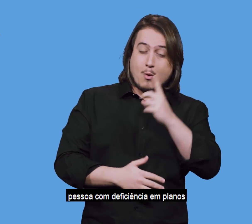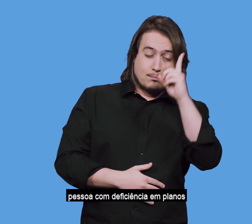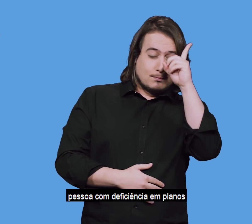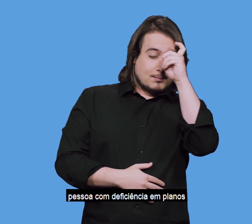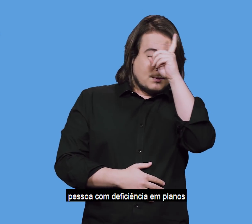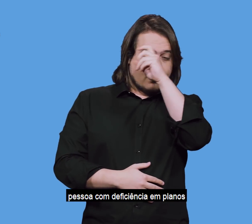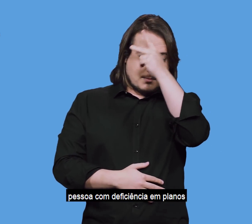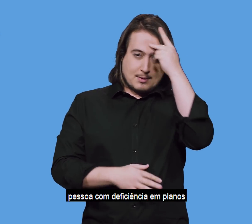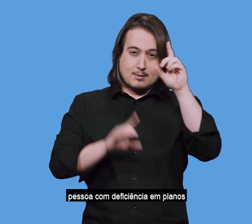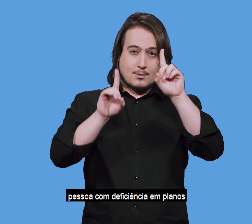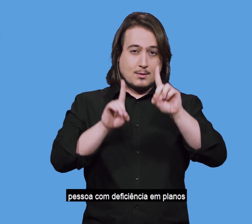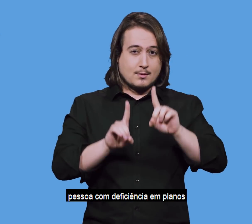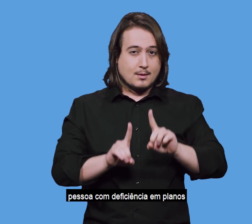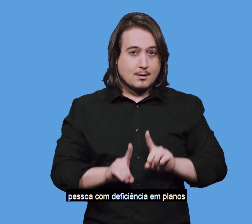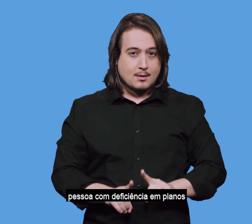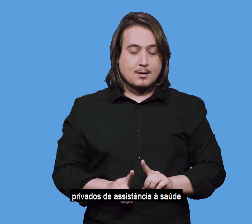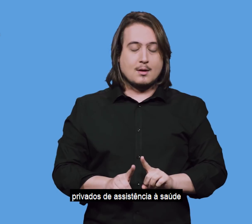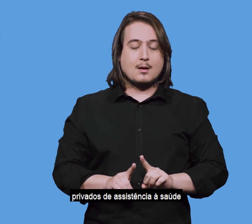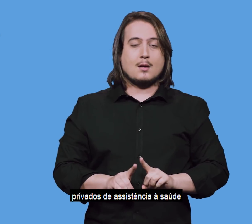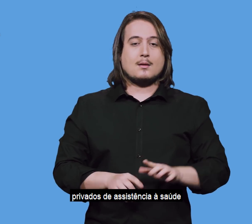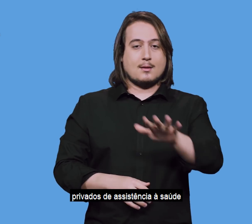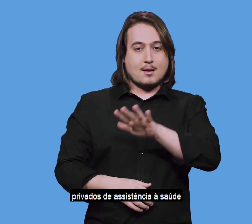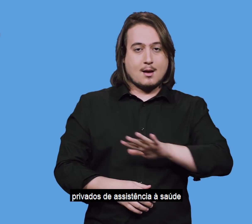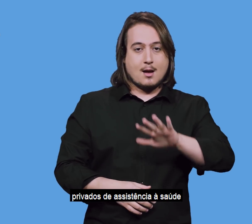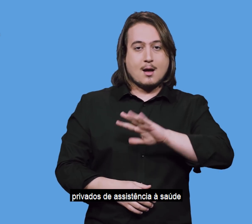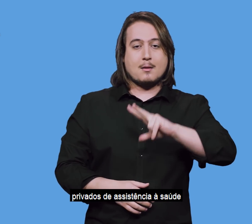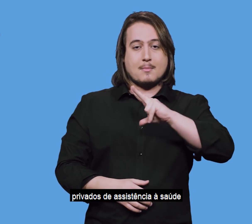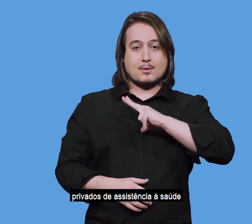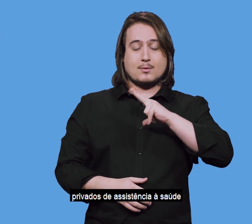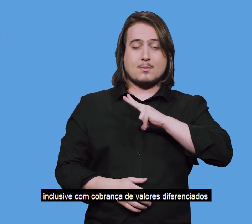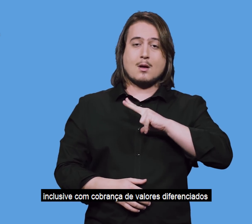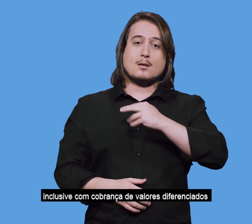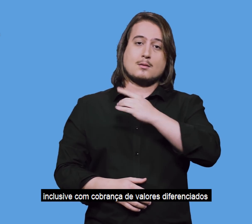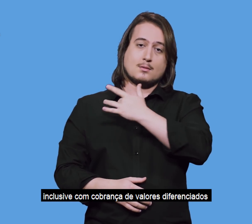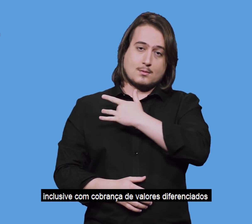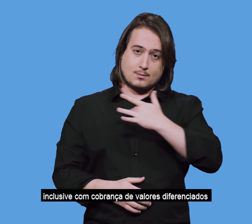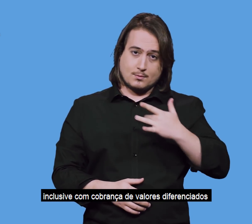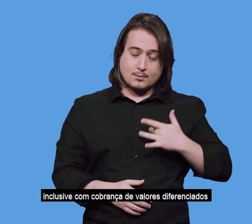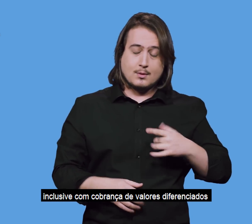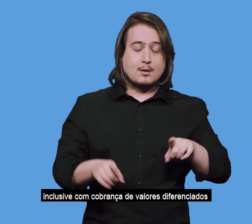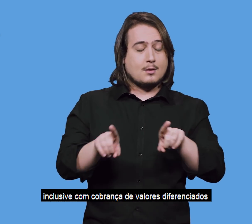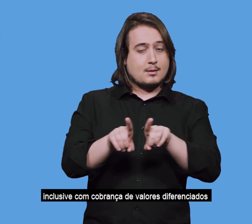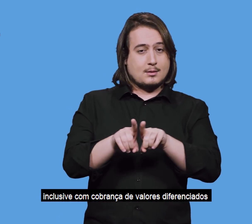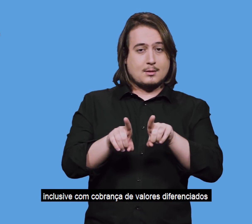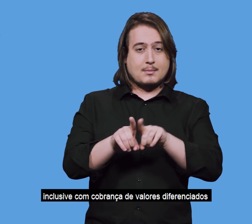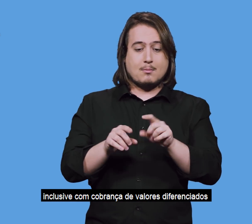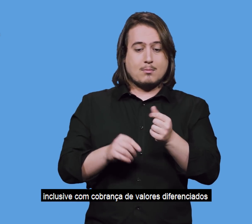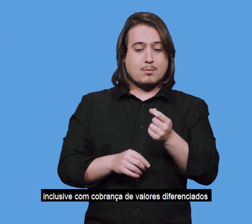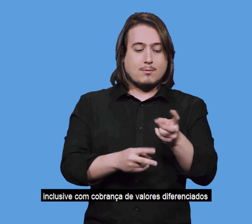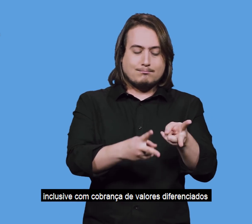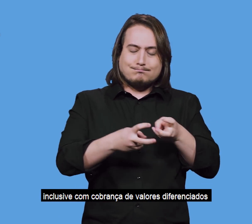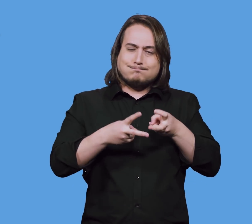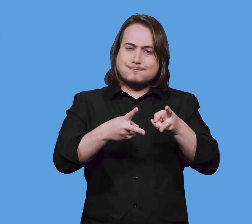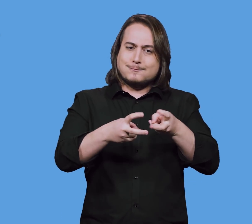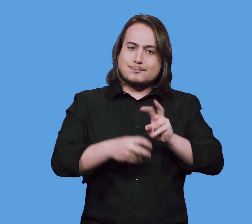em planos privados de assistência à saúde inclusive com cobrança de valores diferenciados